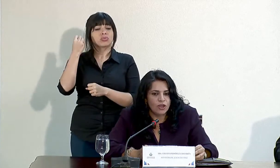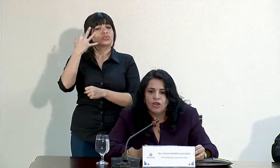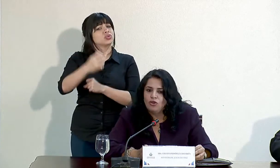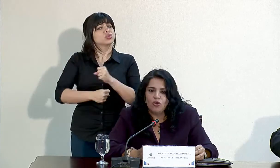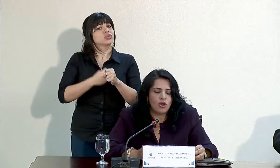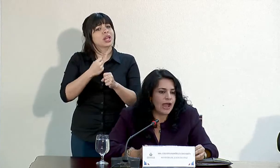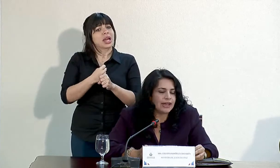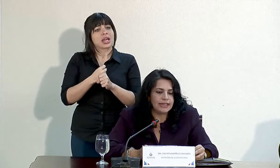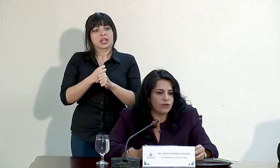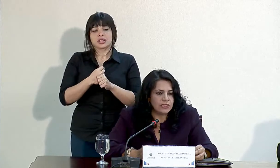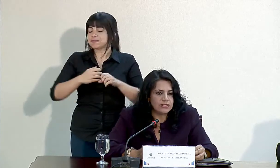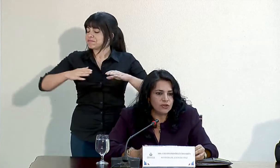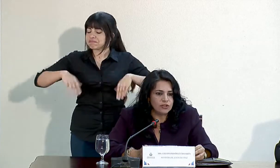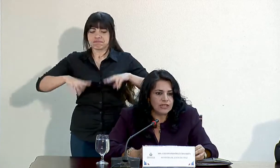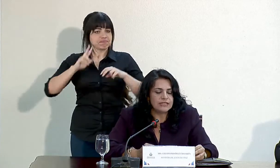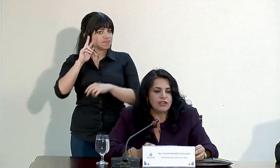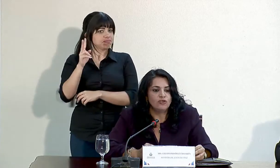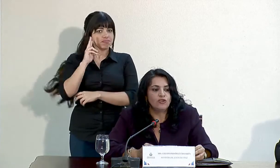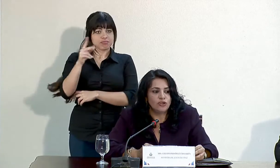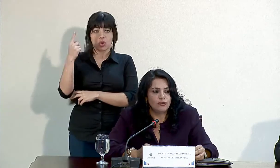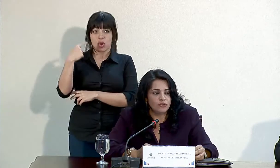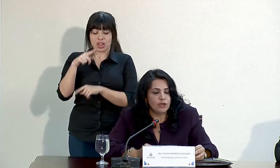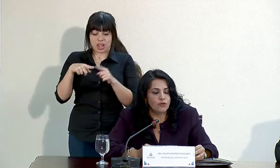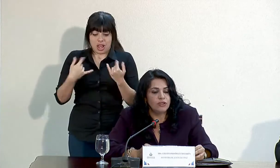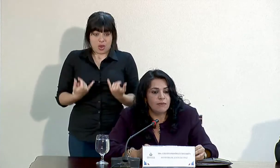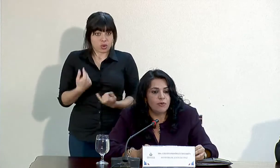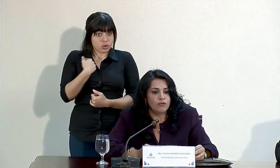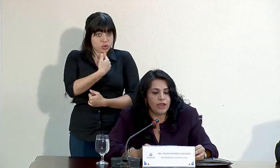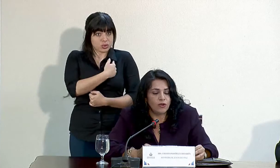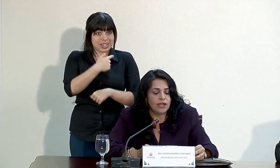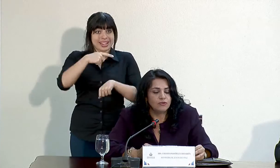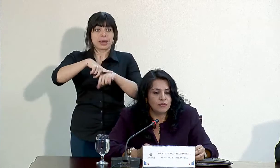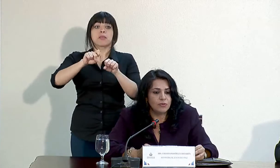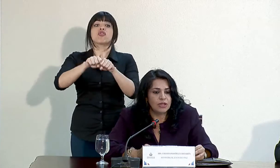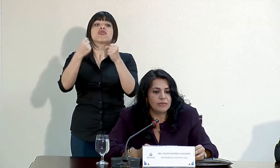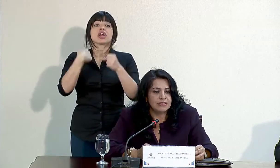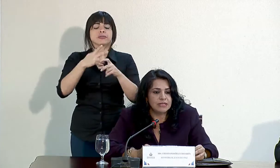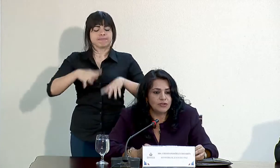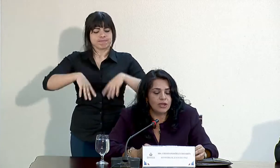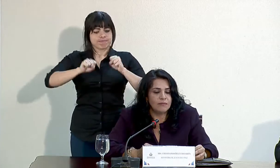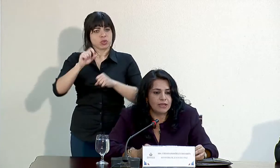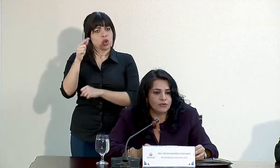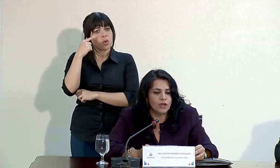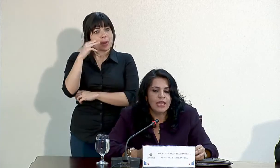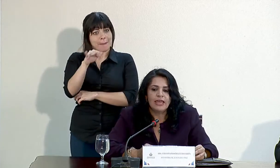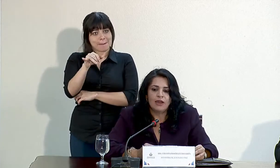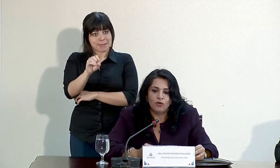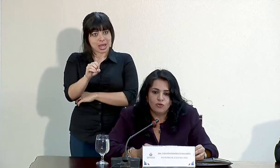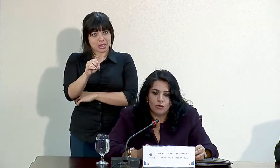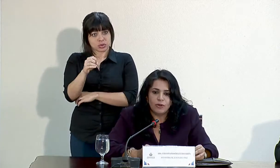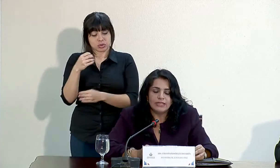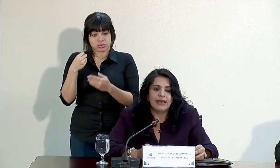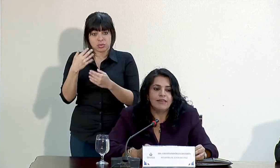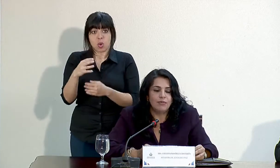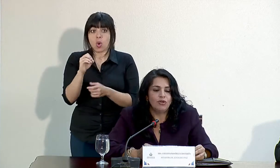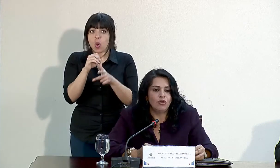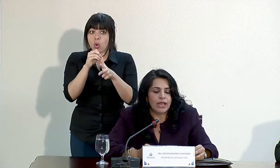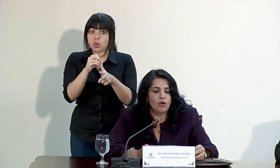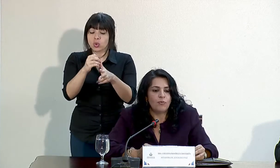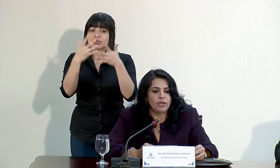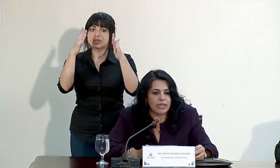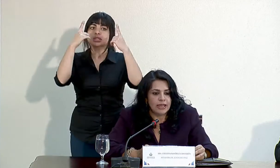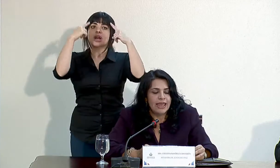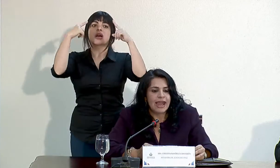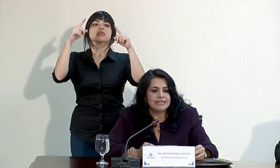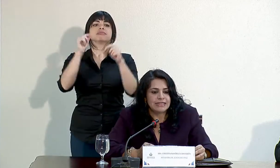años, no acataron esas órdenes y nosotros en un tiempo récord asumimos la administración en mayo y en octubre ya habíamos